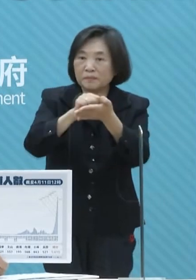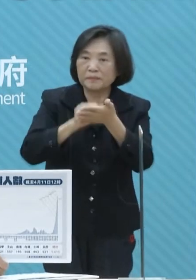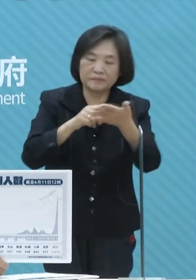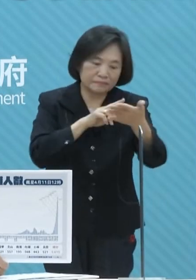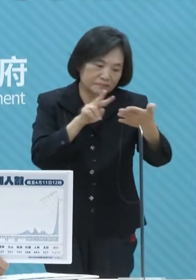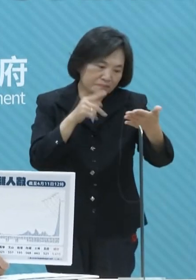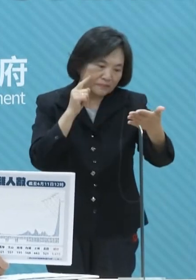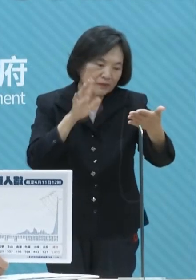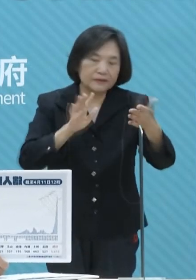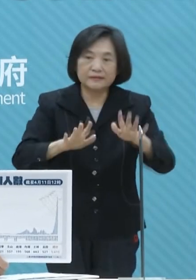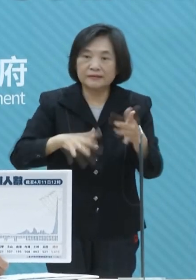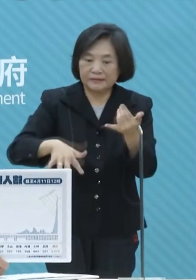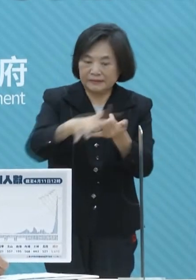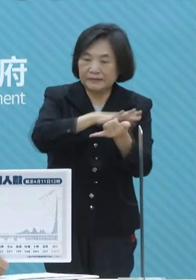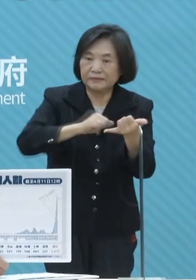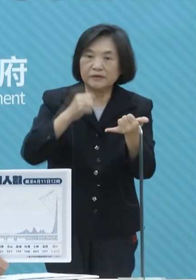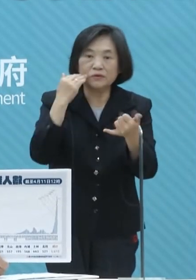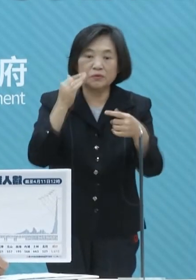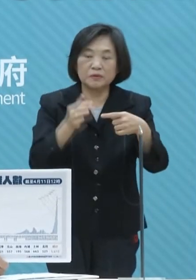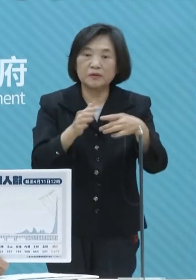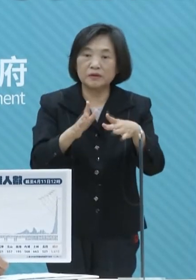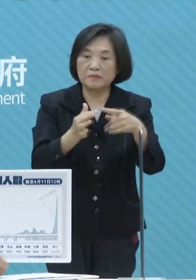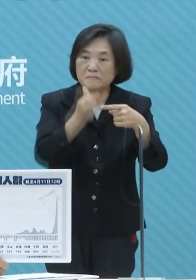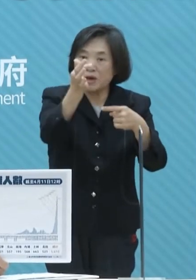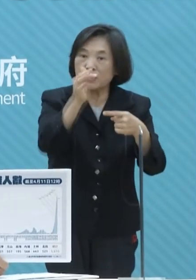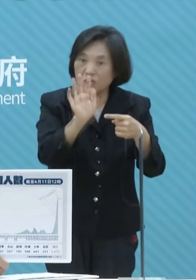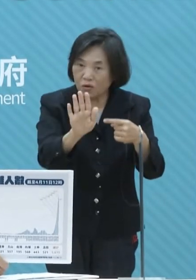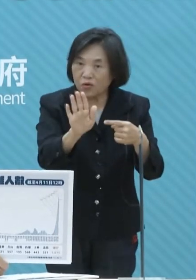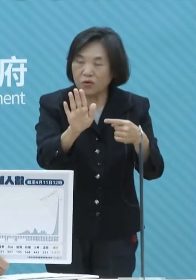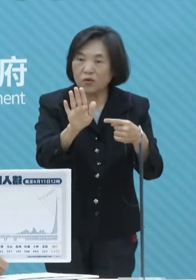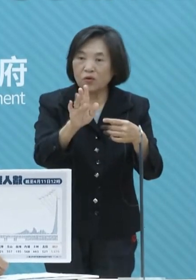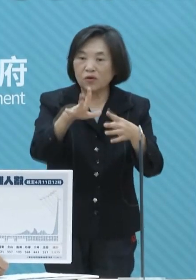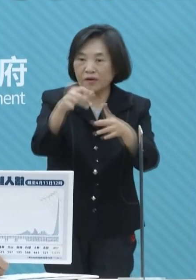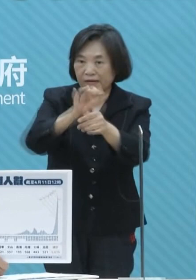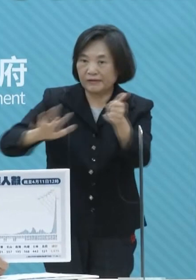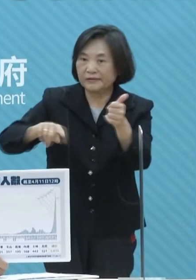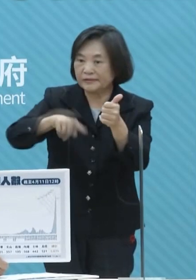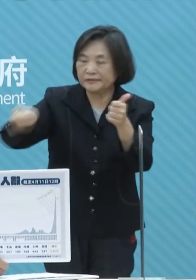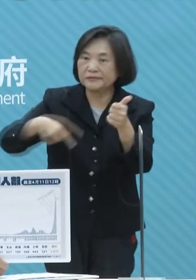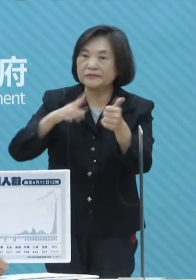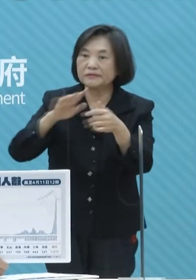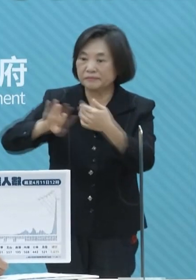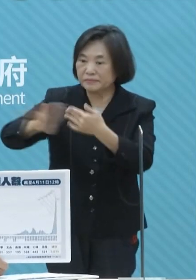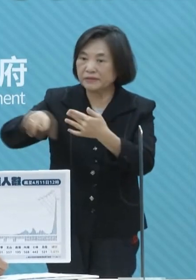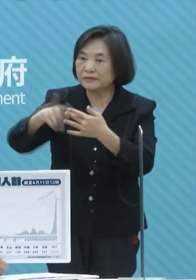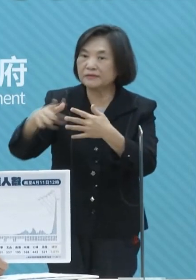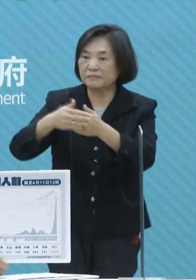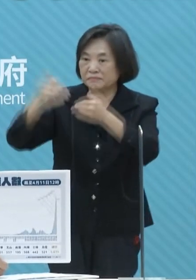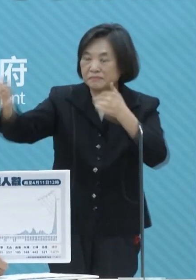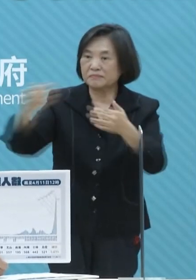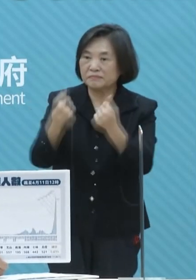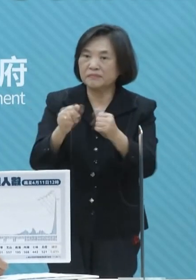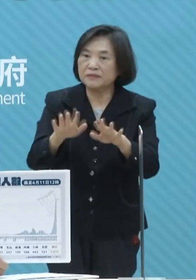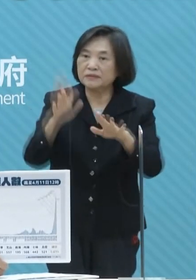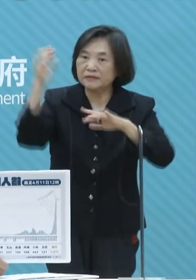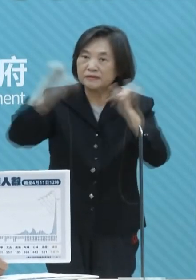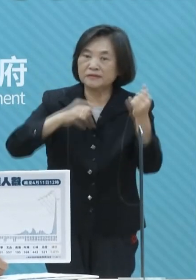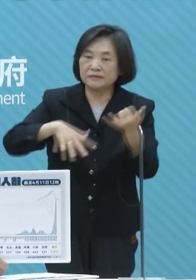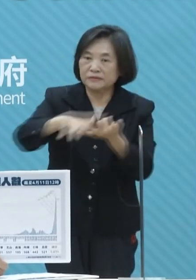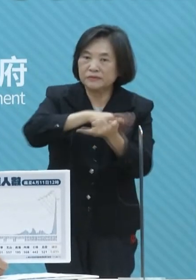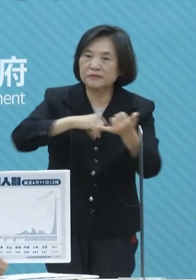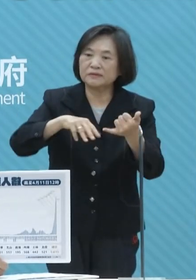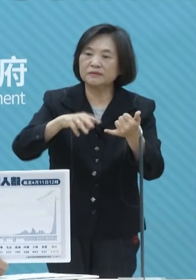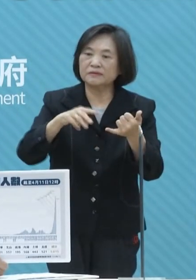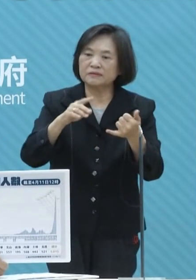目前台湾哦，因为确诊者出现，那被哦框列，那居家隔离。今天早上大概是全台湾大